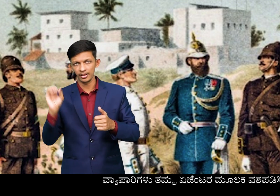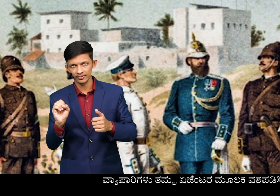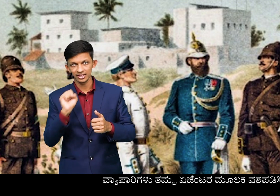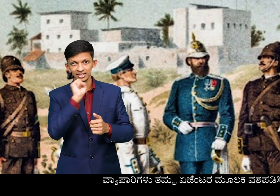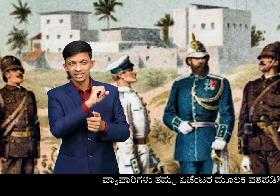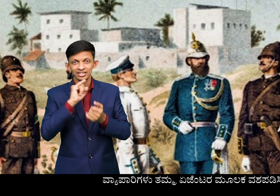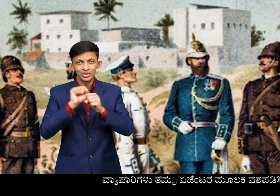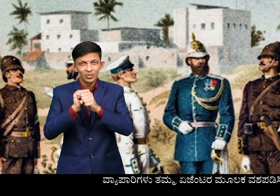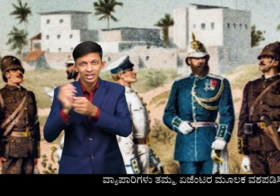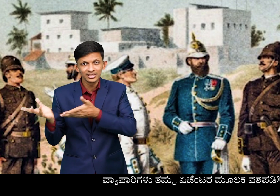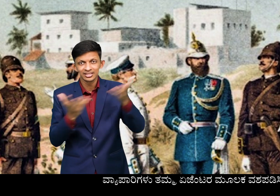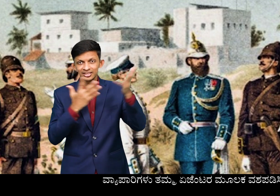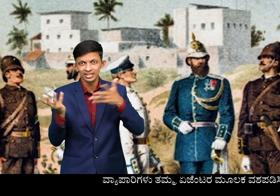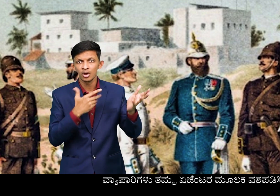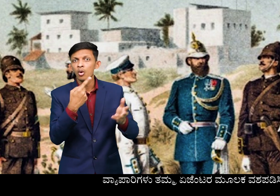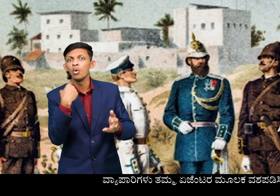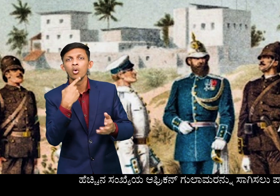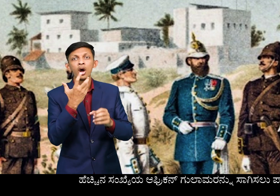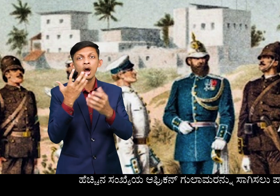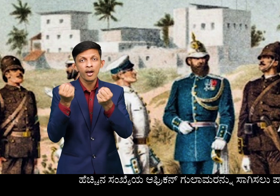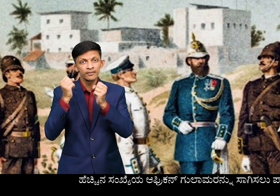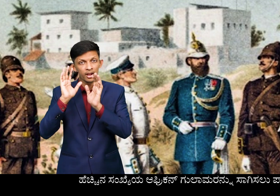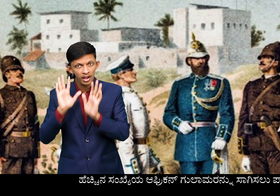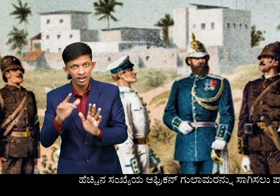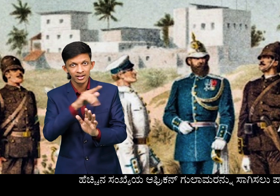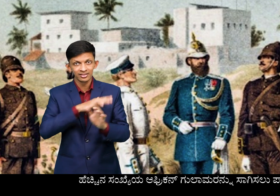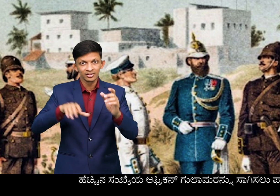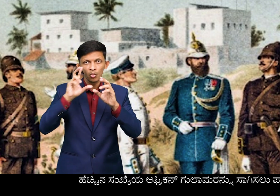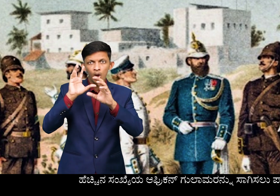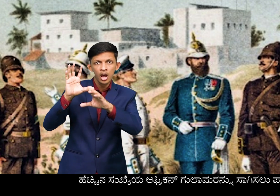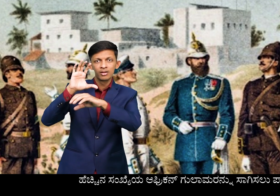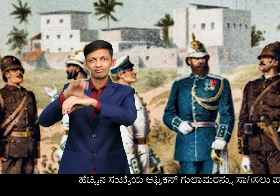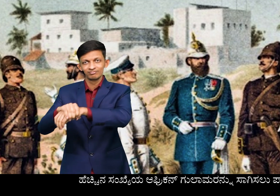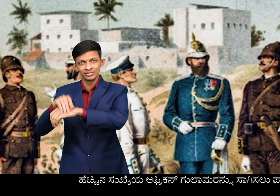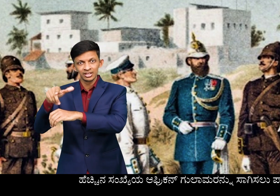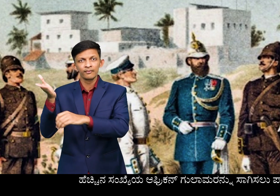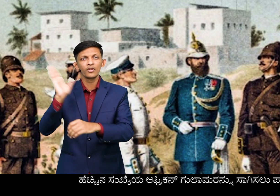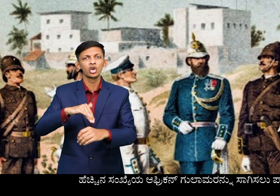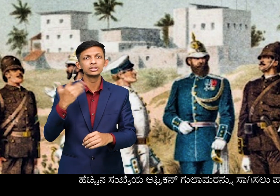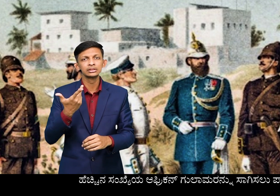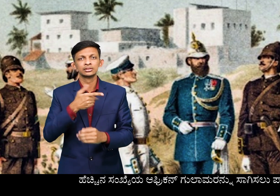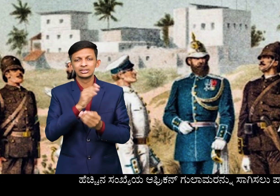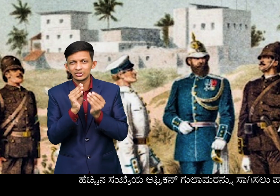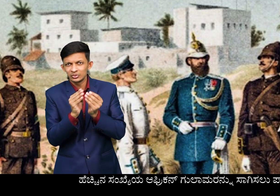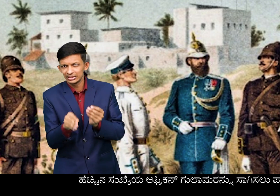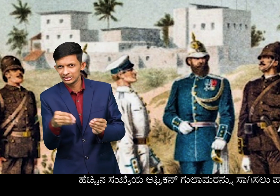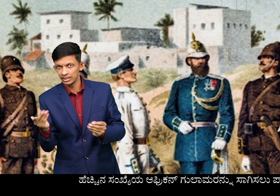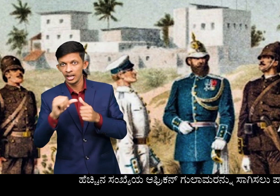ಮೂಲಕ ವಶಪಡಿಸಿಕೊಂಡ ಹೆಚ್ಚಿನ ಸಂಖ್ಯೆಯ ಆಫ್ರಿಕನ್ ಗುಲಾಮರನ್ನು ಸಾಗಿಸಲು